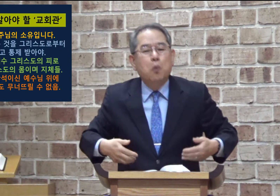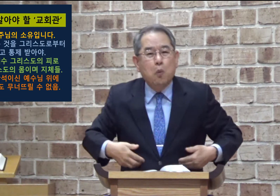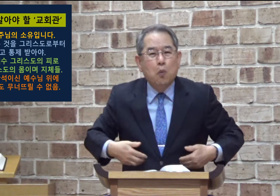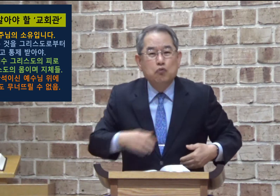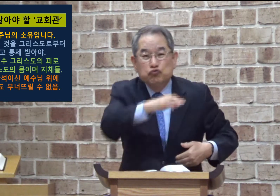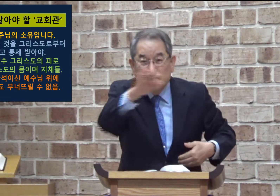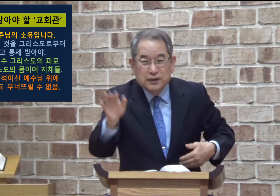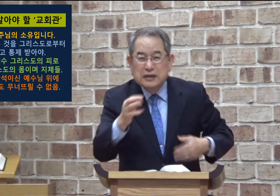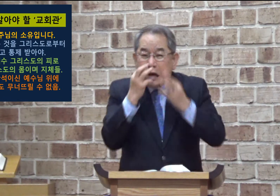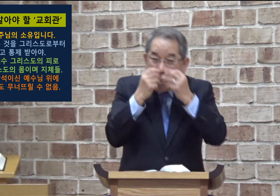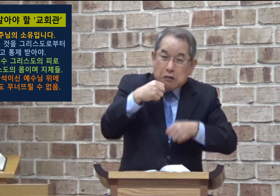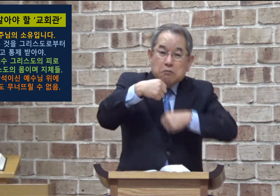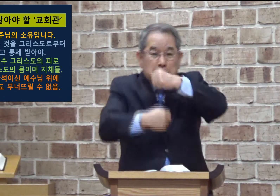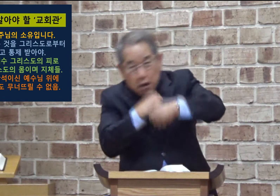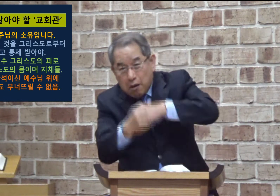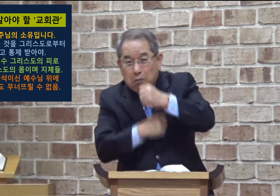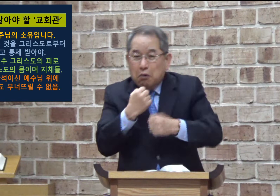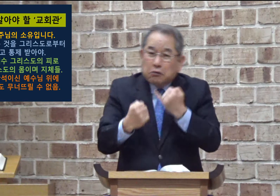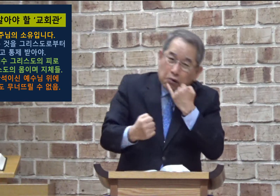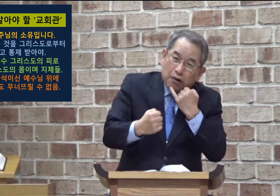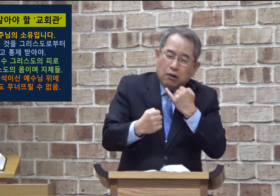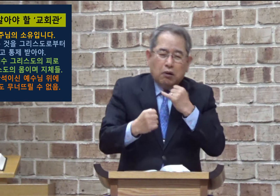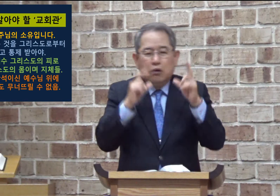마음대로 사용하고 하는 것이 아닙니다.